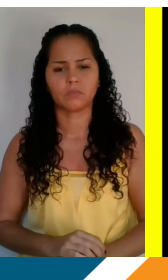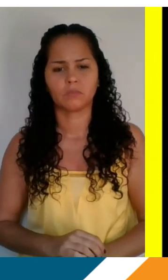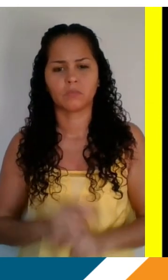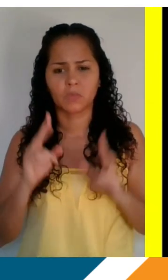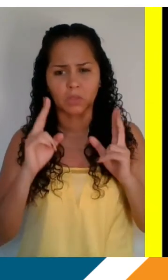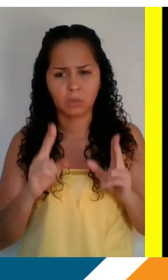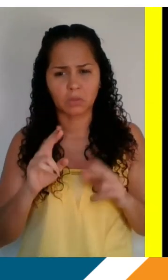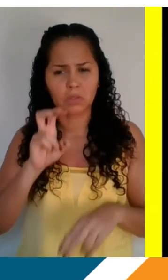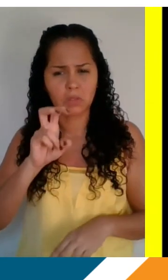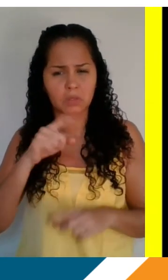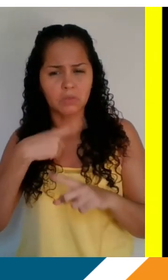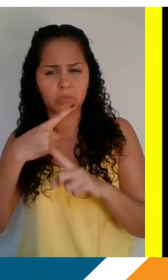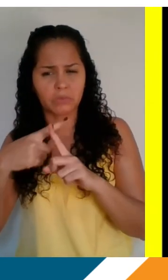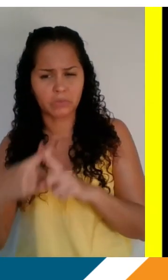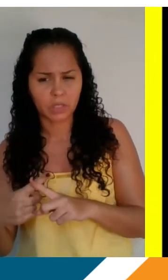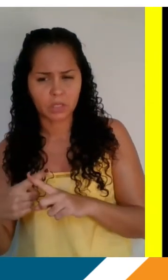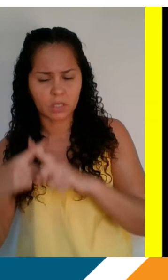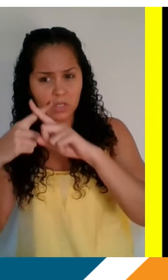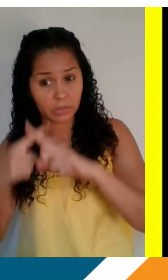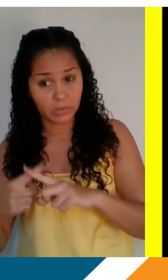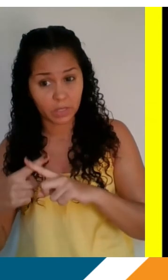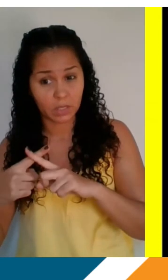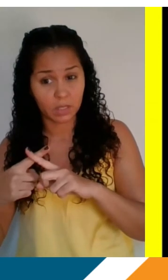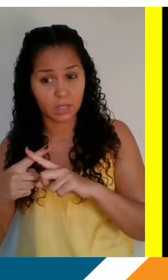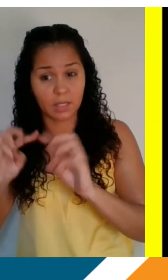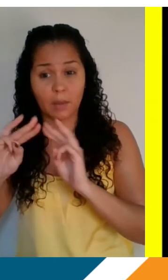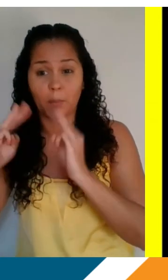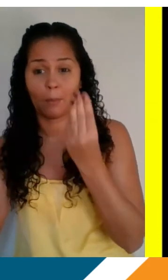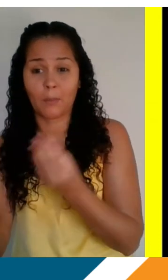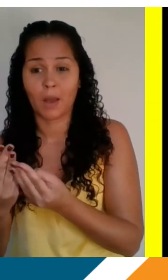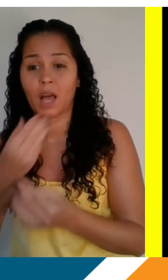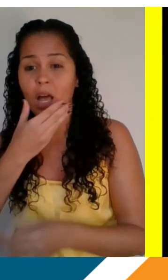igual a 5 vezes a massa do menino.